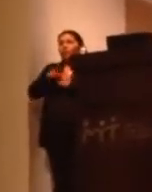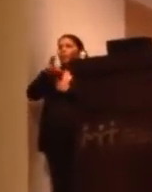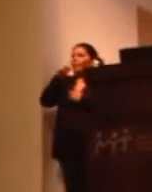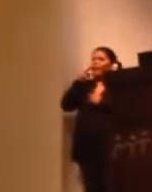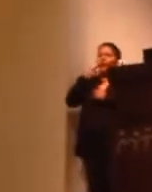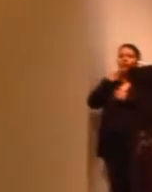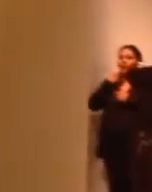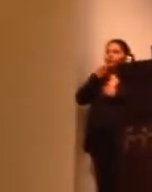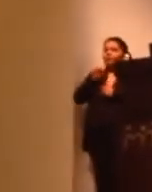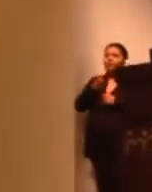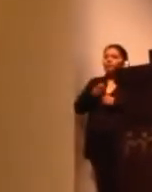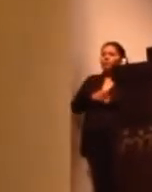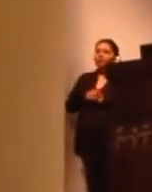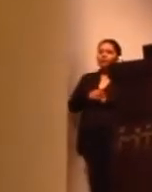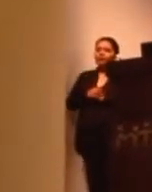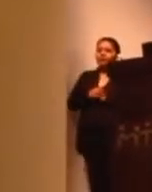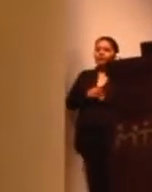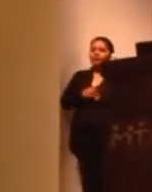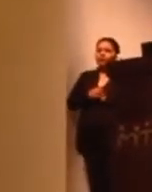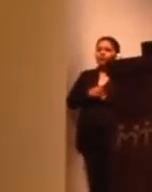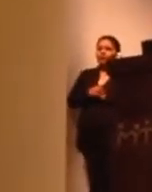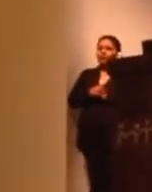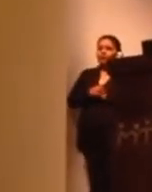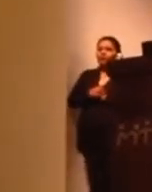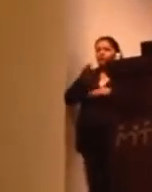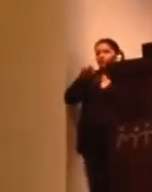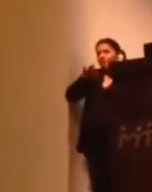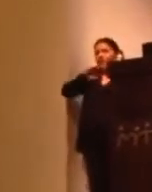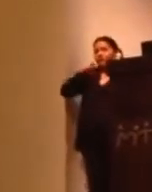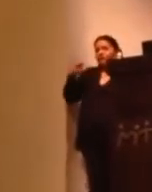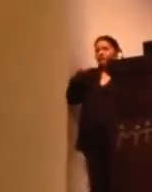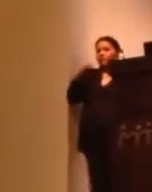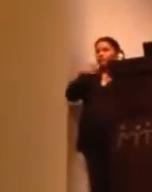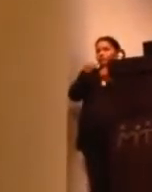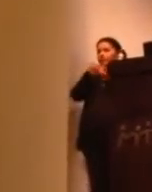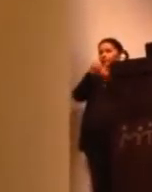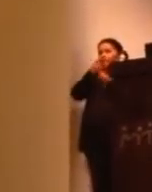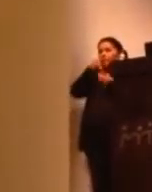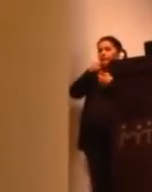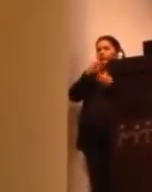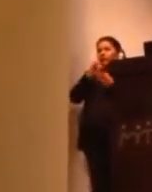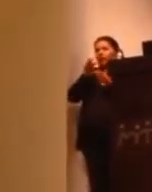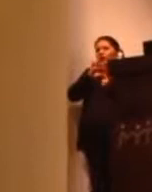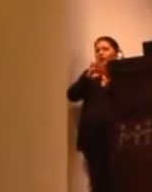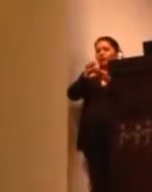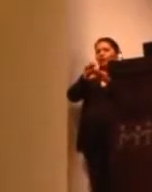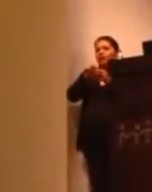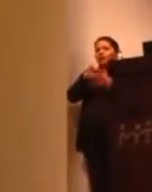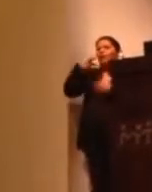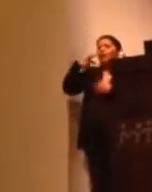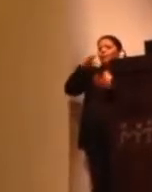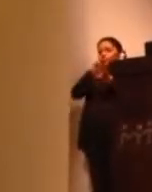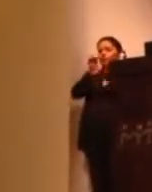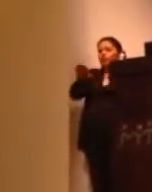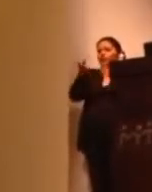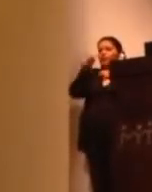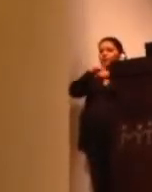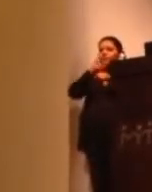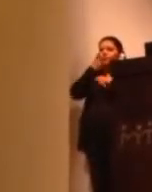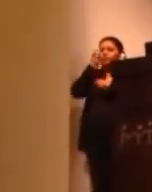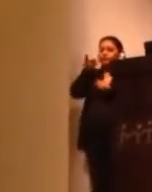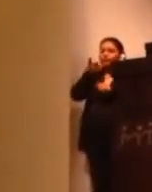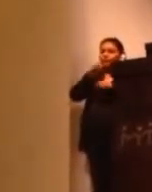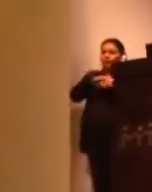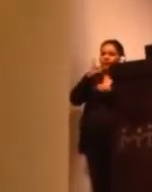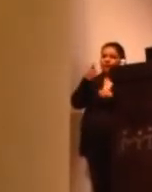lo uso. Es totalmente relativo, es totalmente aleatorio. Por ejemplo, les voy a decir por